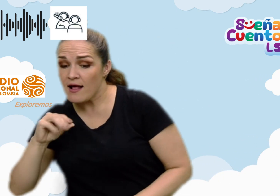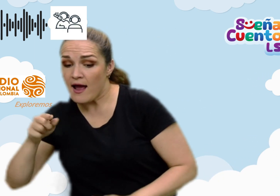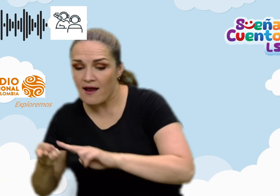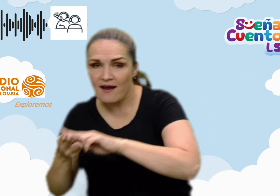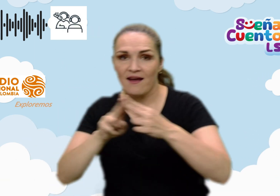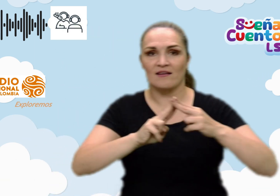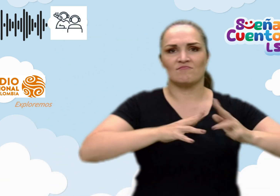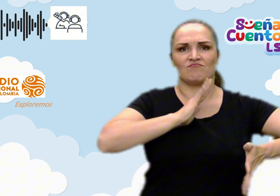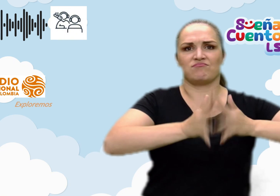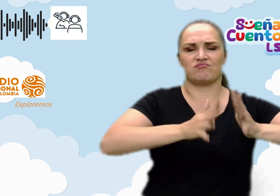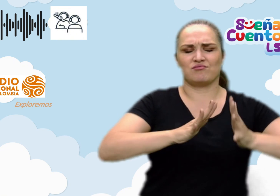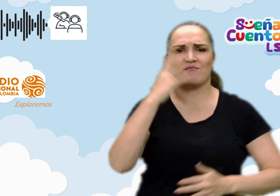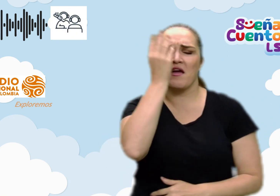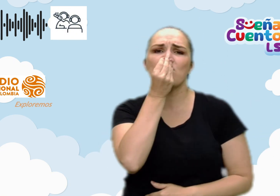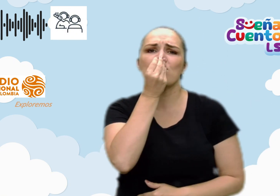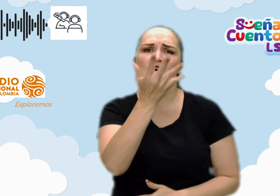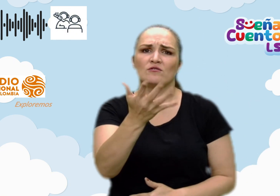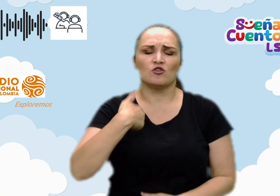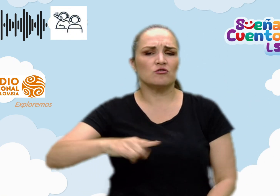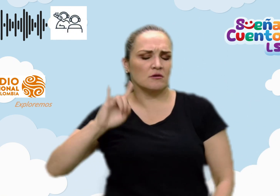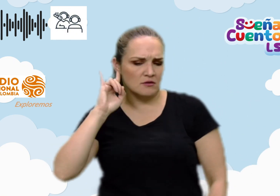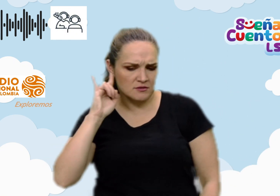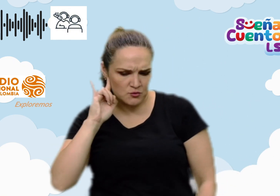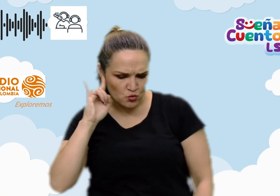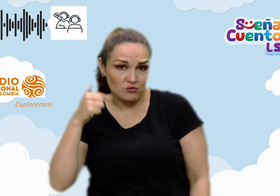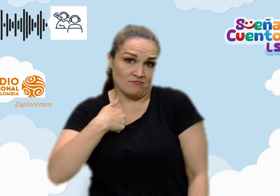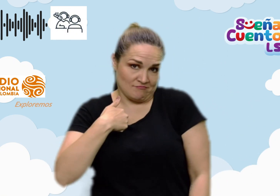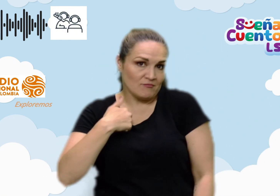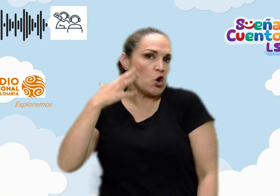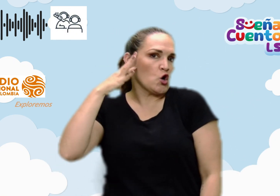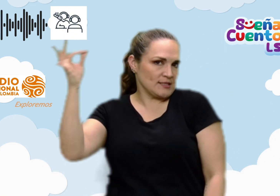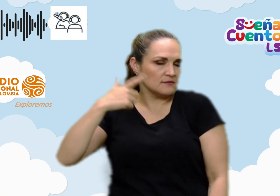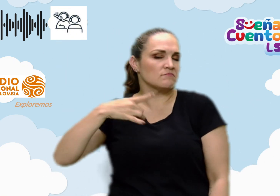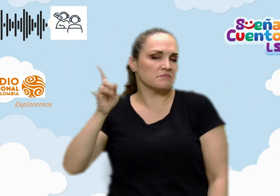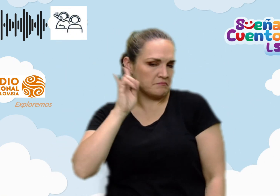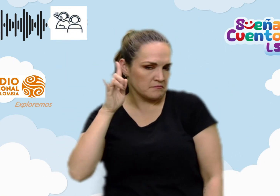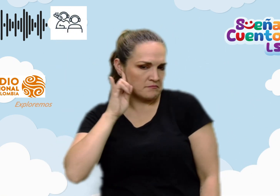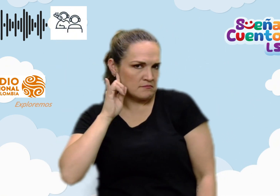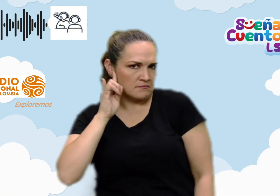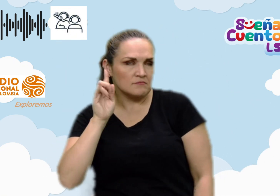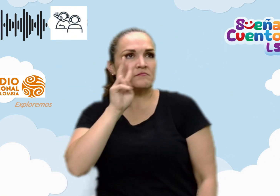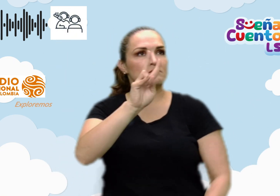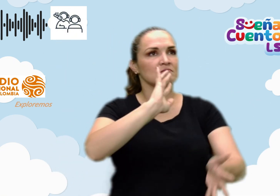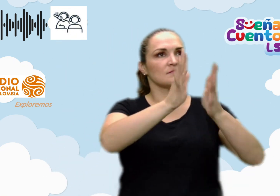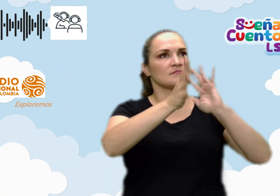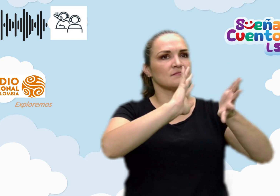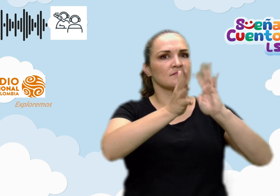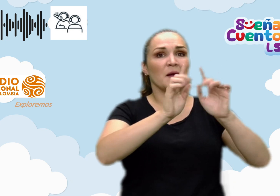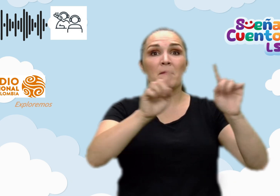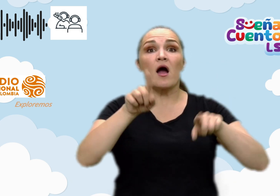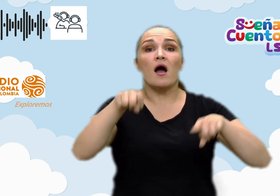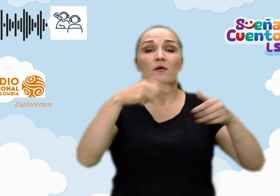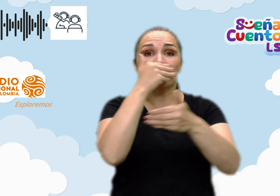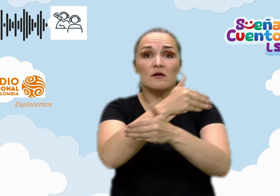la voz en off. Absolutamente bello. Entonces es como pues yo lo escucho, yo tengo la posibilidad de escuchar lo que está narrando y